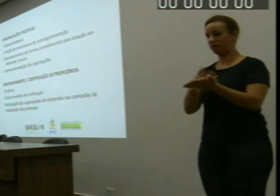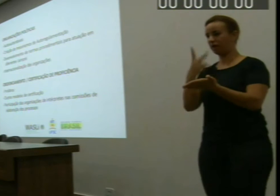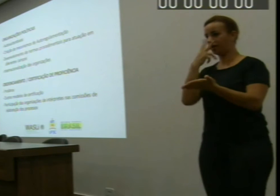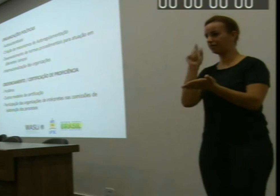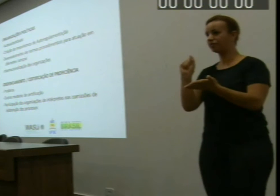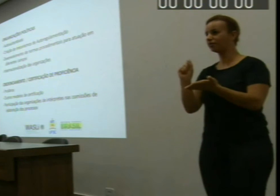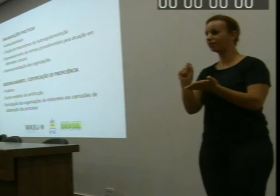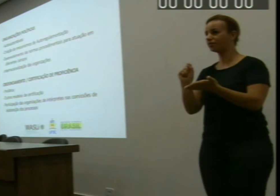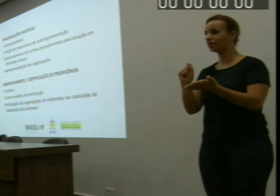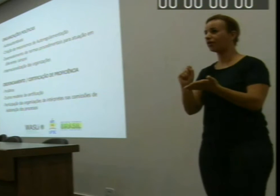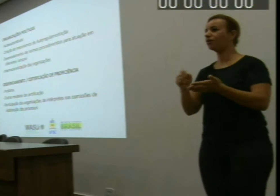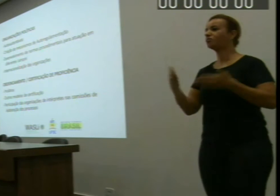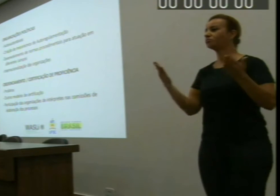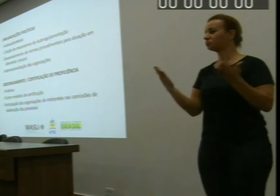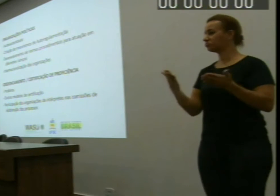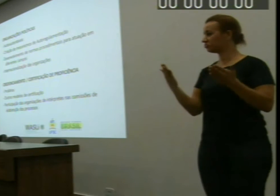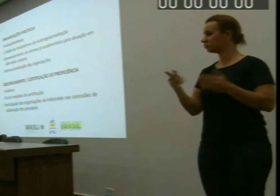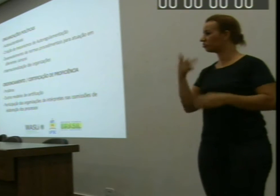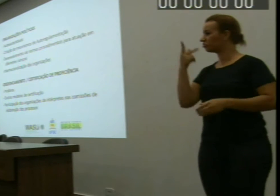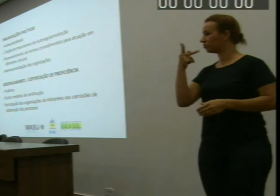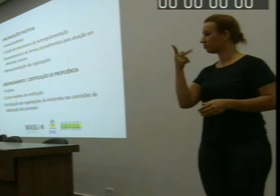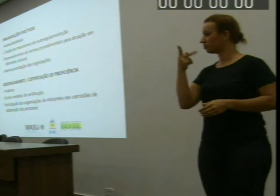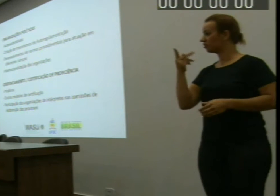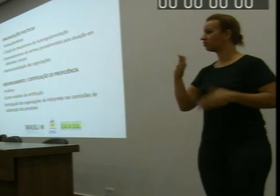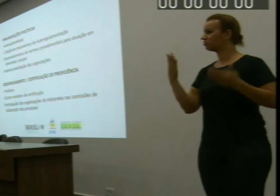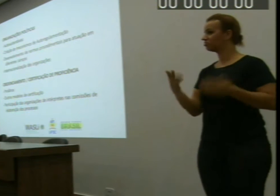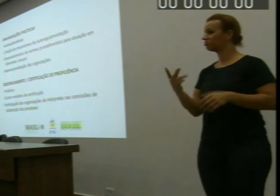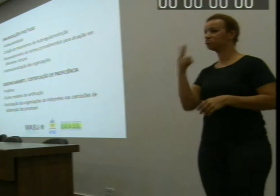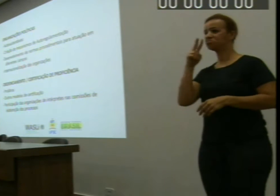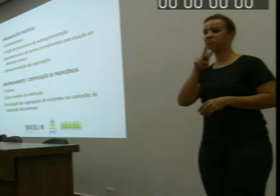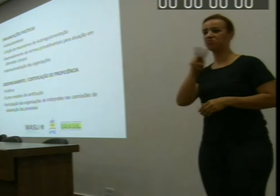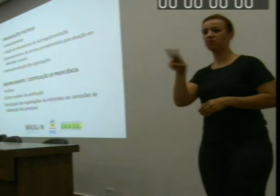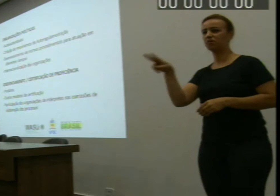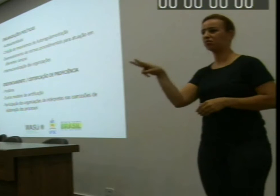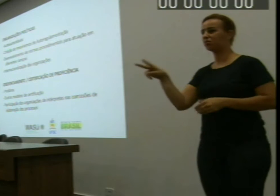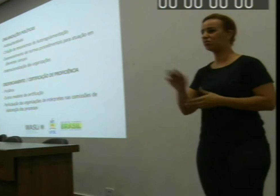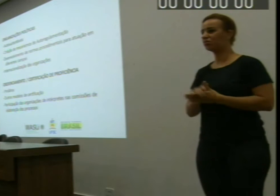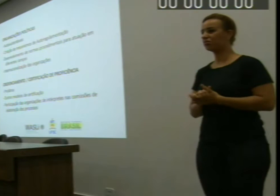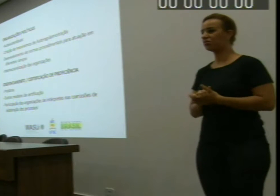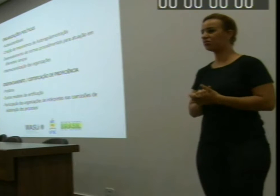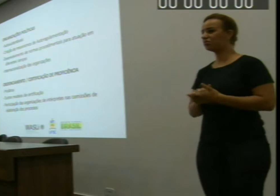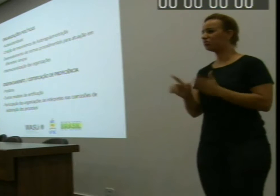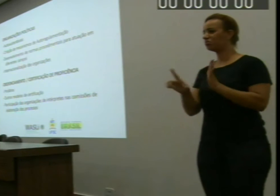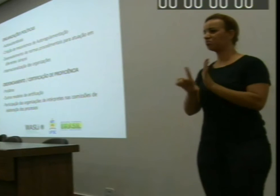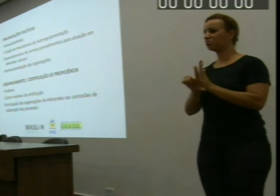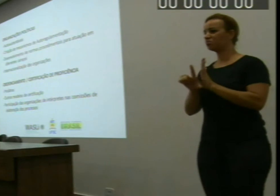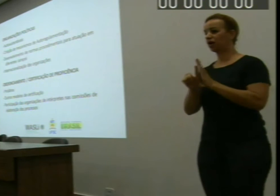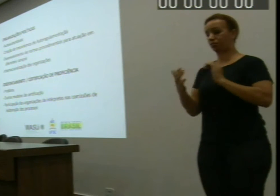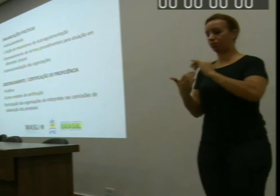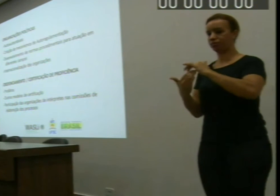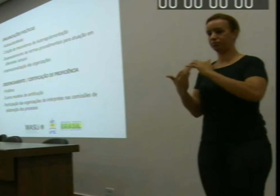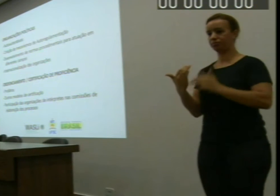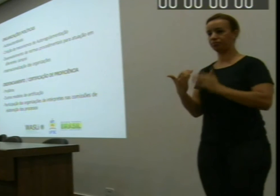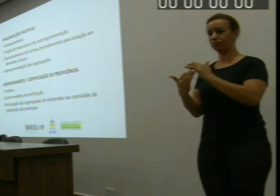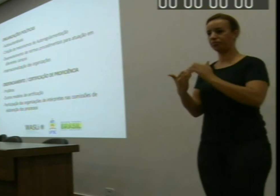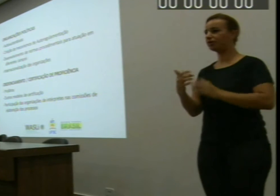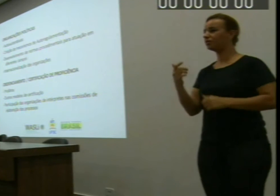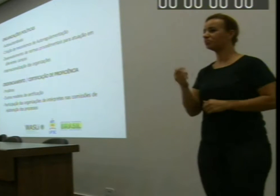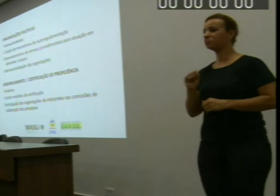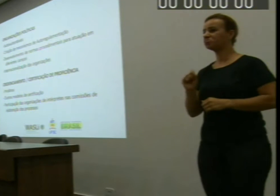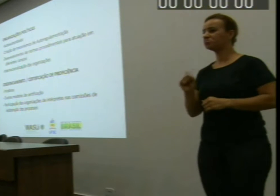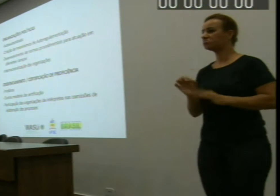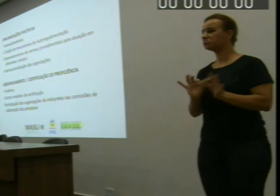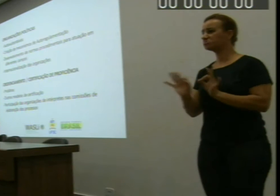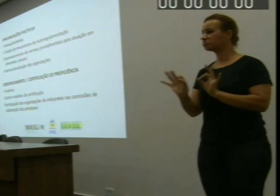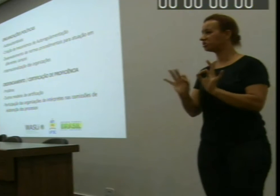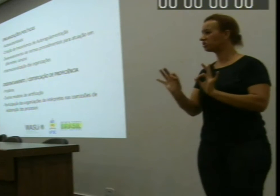da interpretação Comunitária outra da audiovisual mas parâmetros mínimos parâmetros mínimos que digam